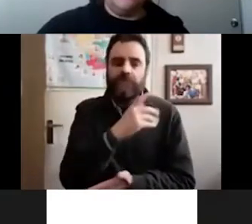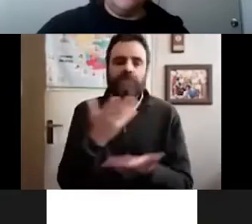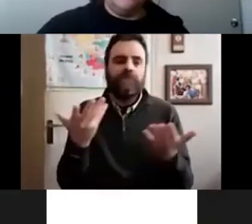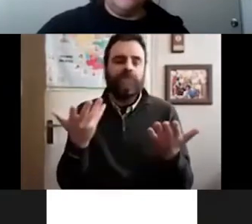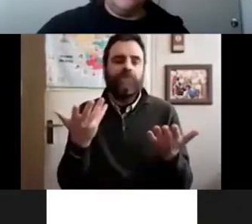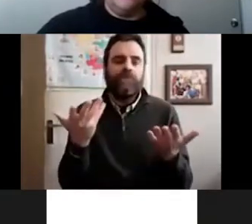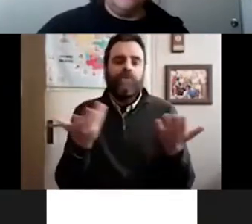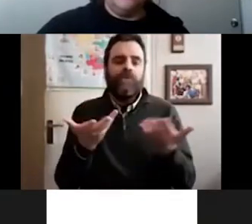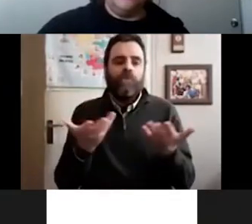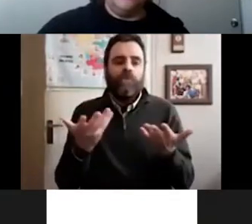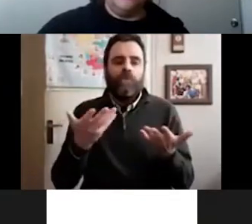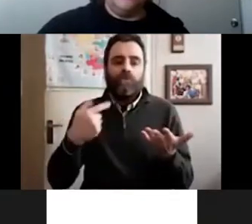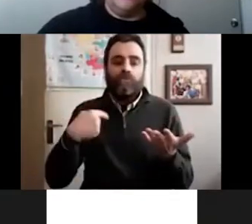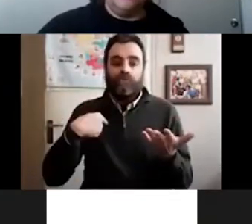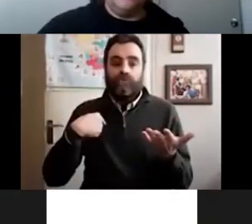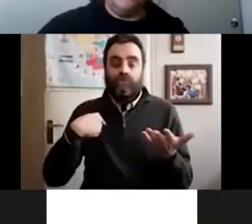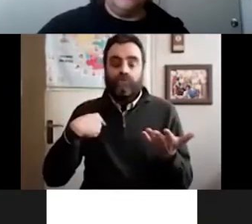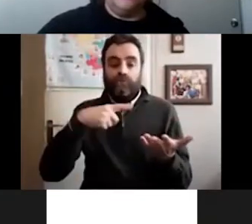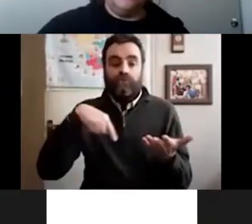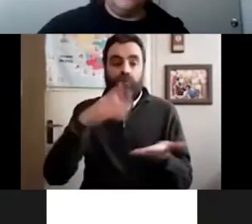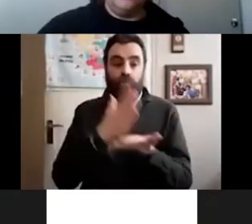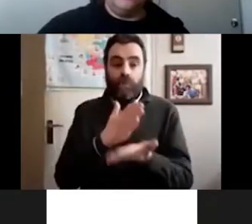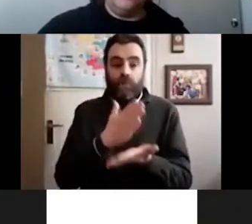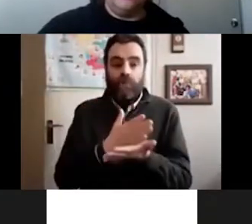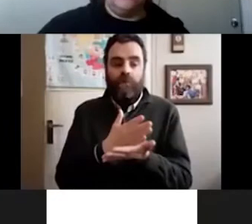Al principio fue difícil.